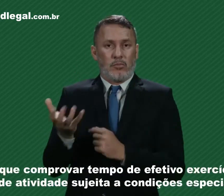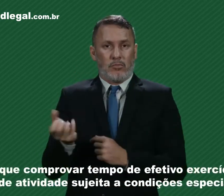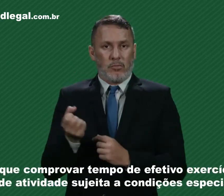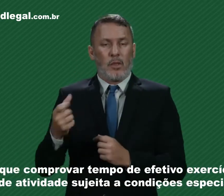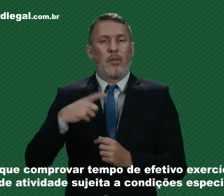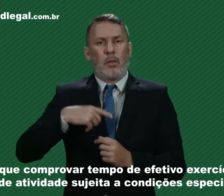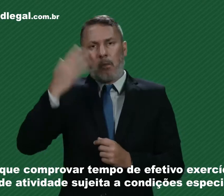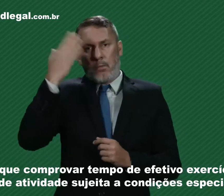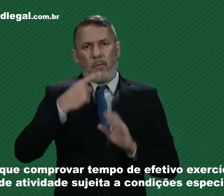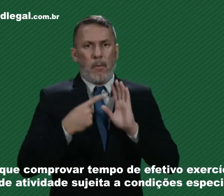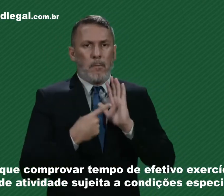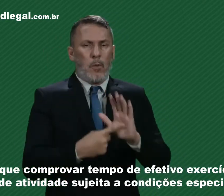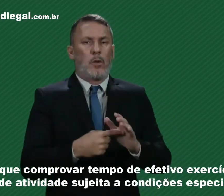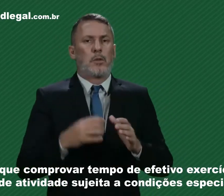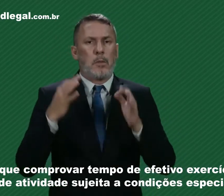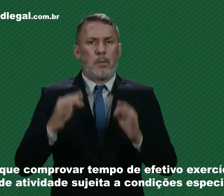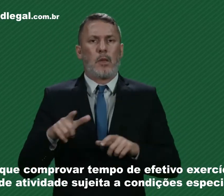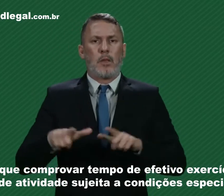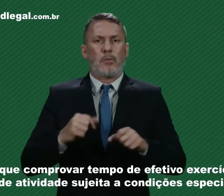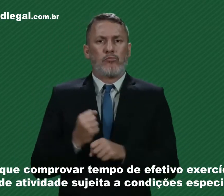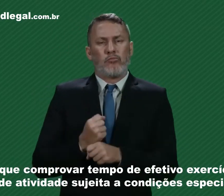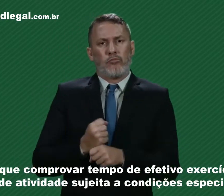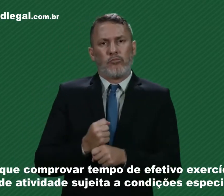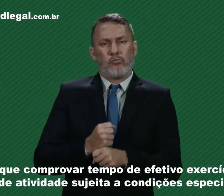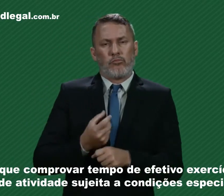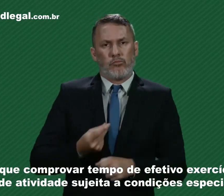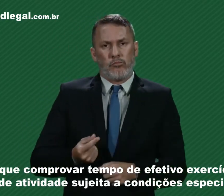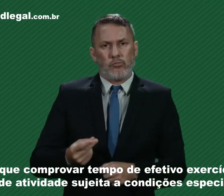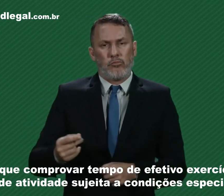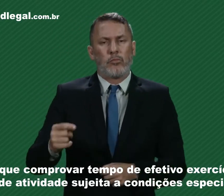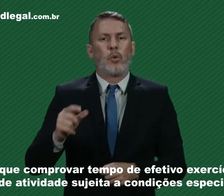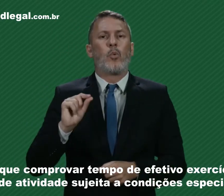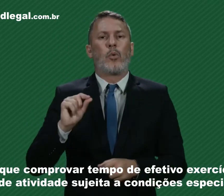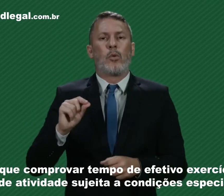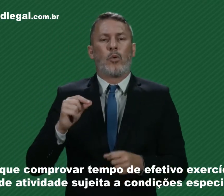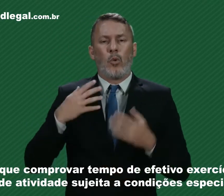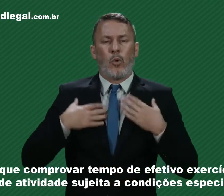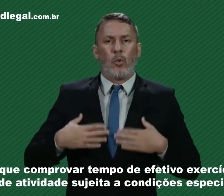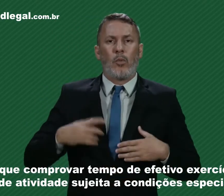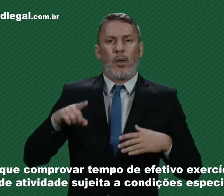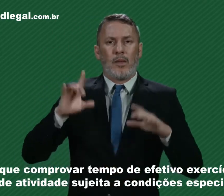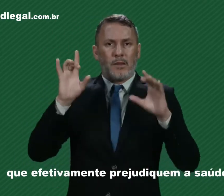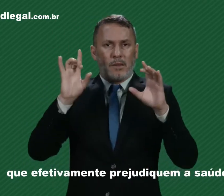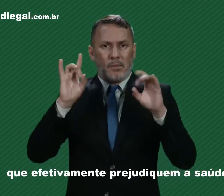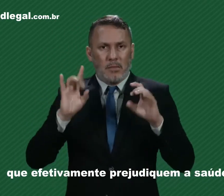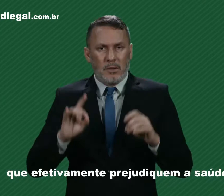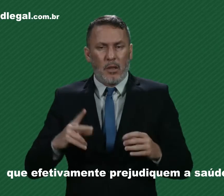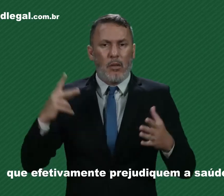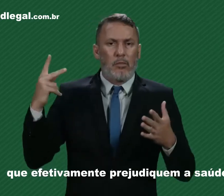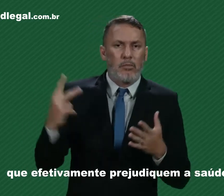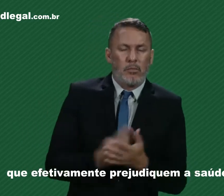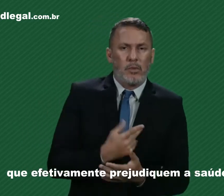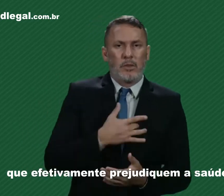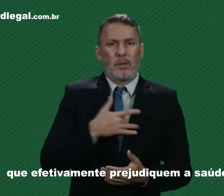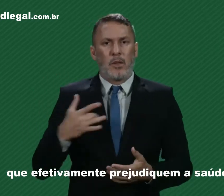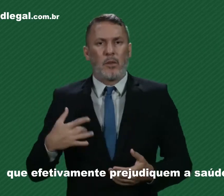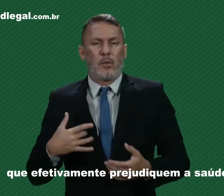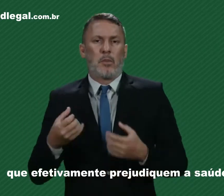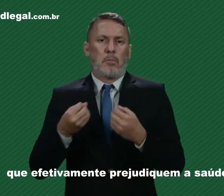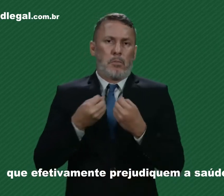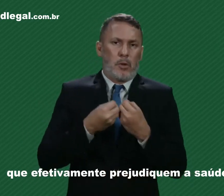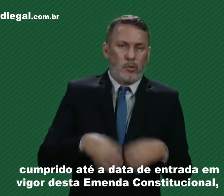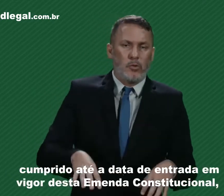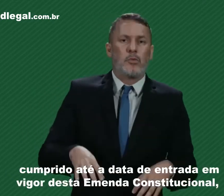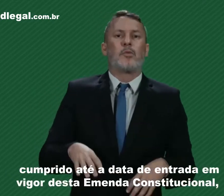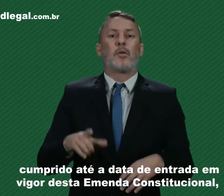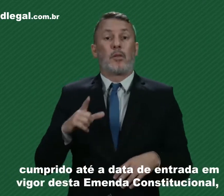que comprovar tempo de efetivo exercício de atividade sujeita a condições especiais que efetivamente prejudiquem a